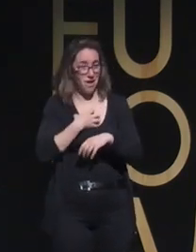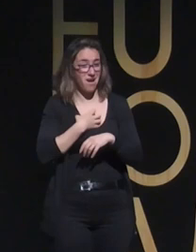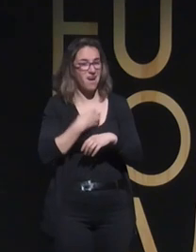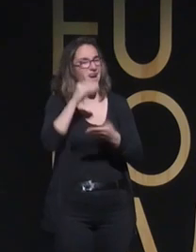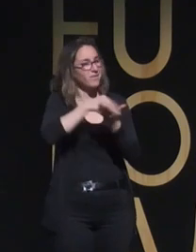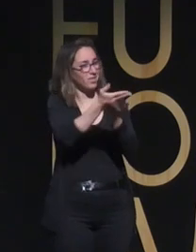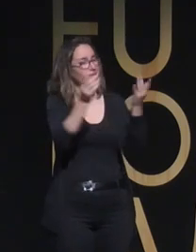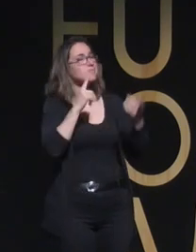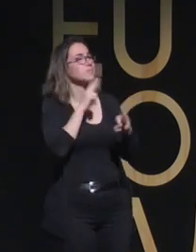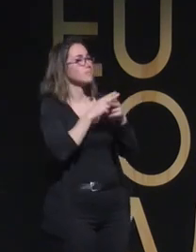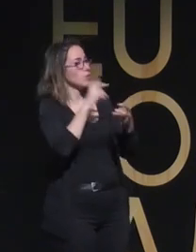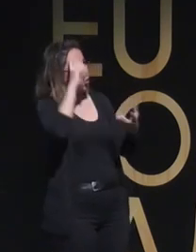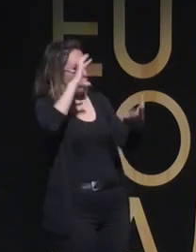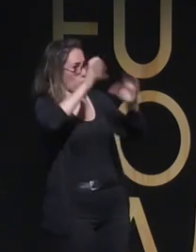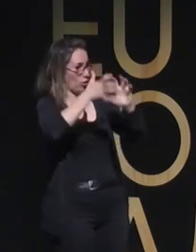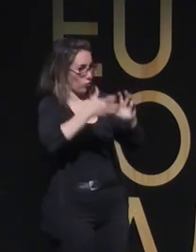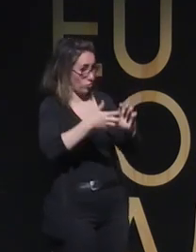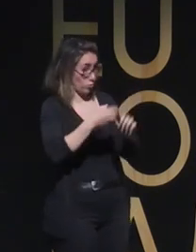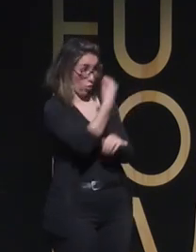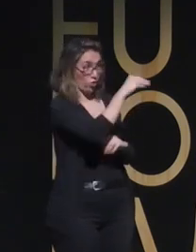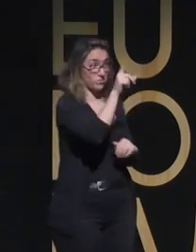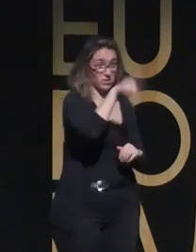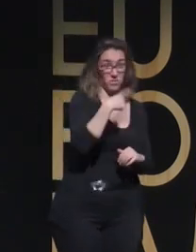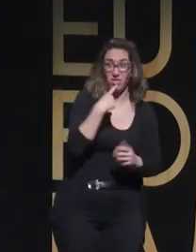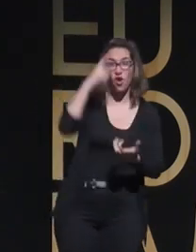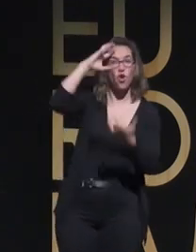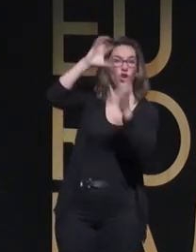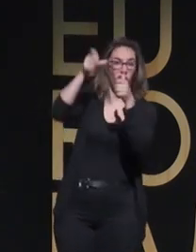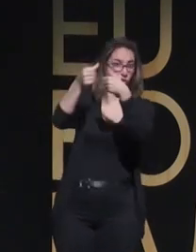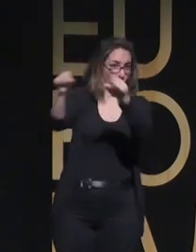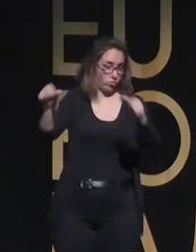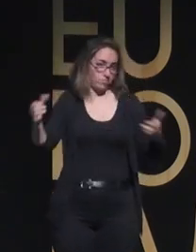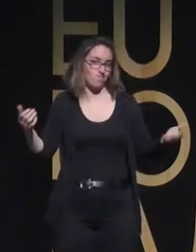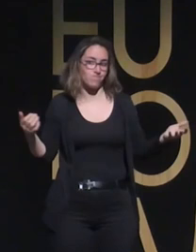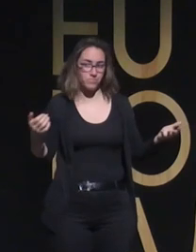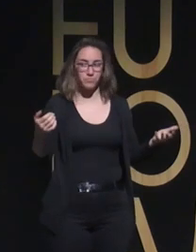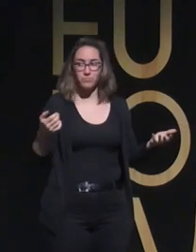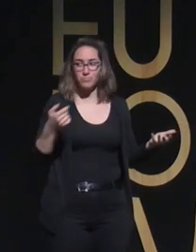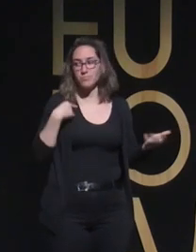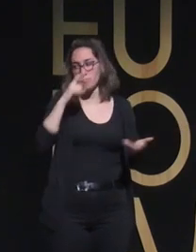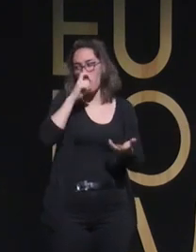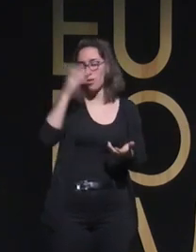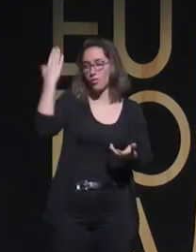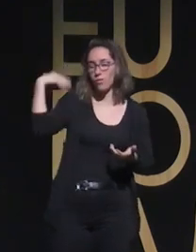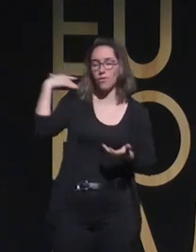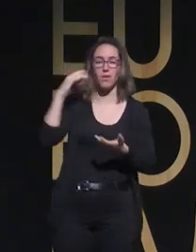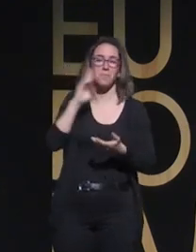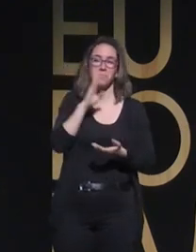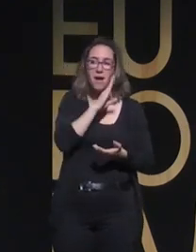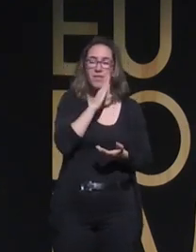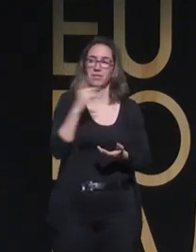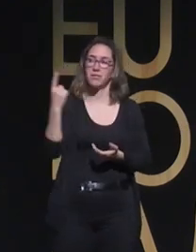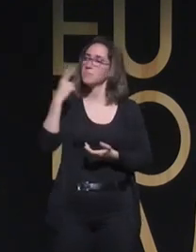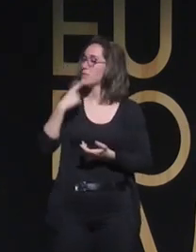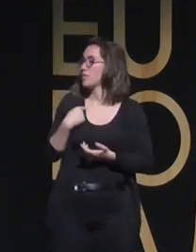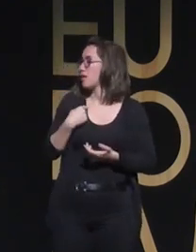digo, hola, ¿qué tal? Y dicen, bueno, yo soy el loquero, ¿tú? Me encanta. ¿No? Sí. Y me acuerdo de una madre que además entró y dice, mira, es que, además me lo